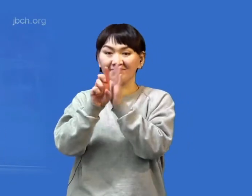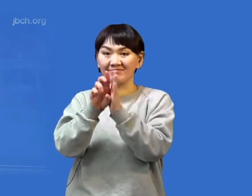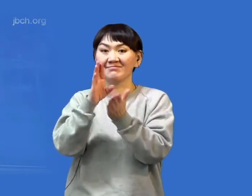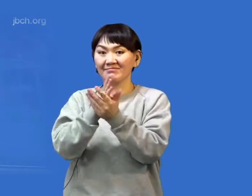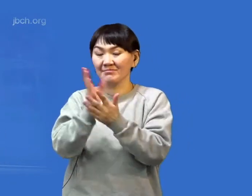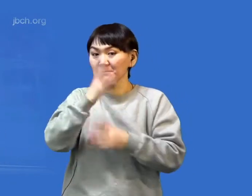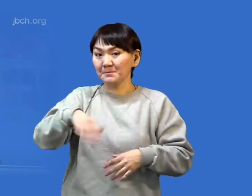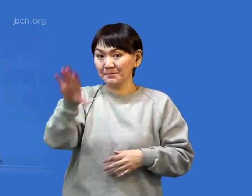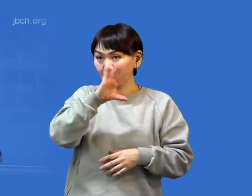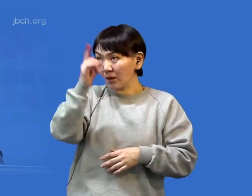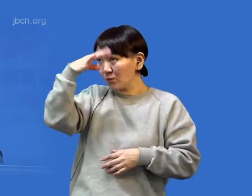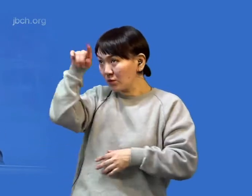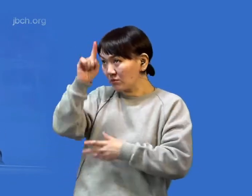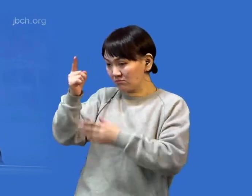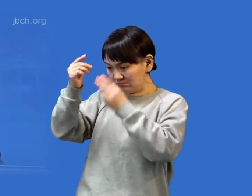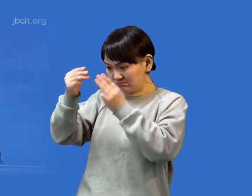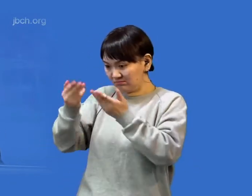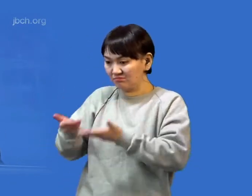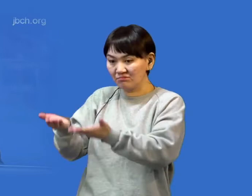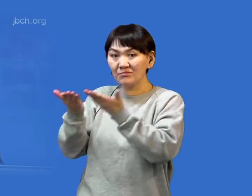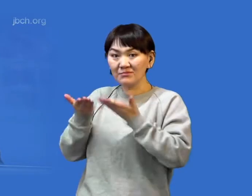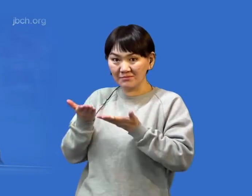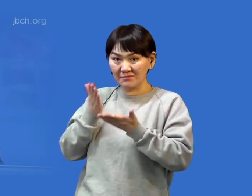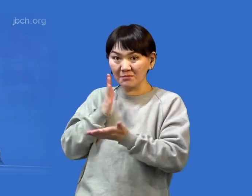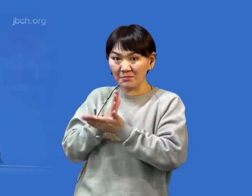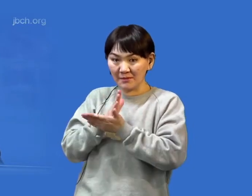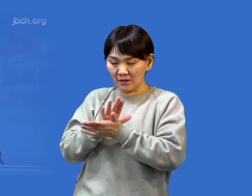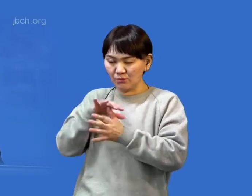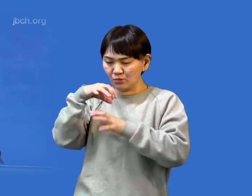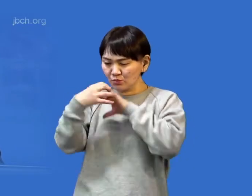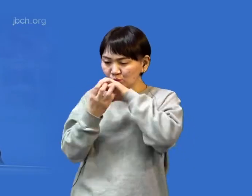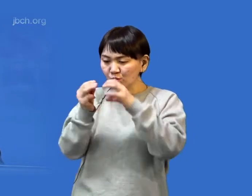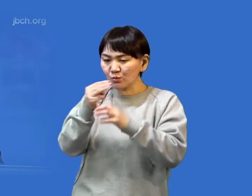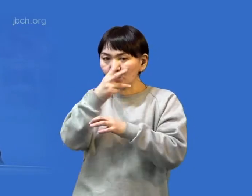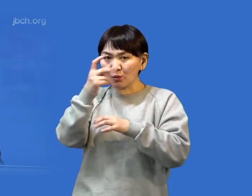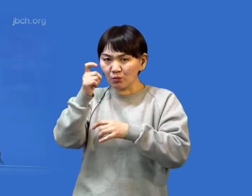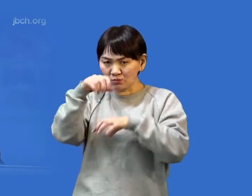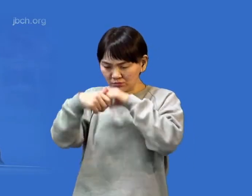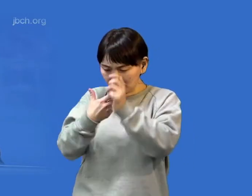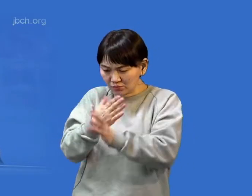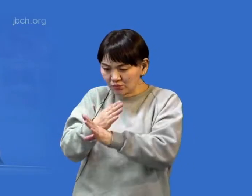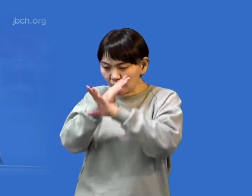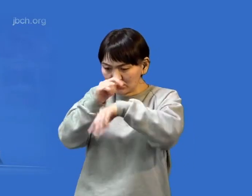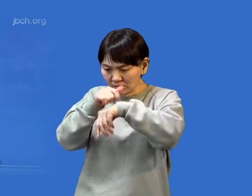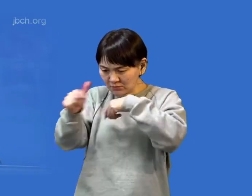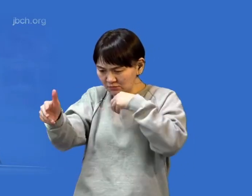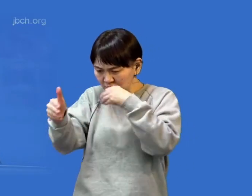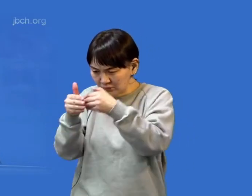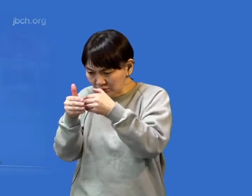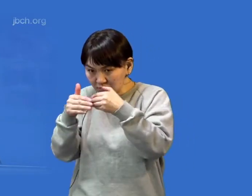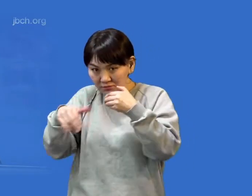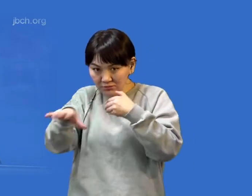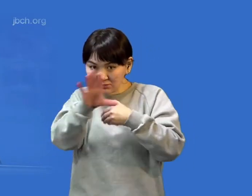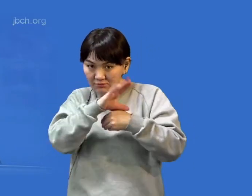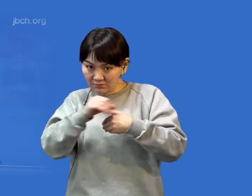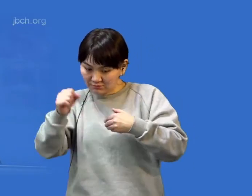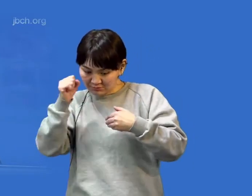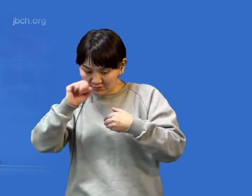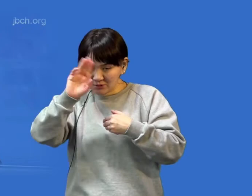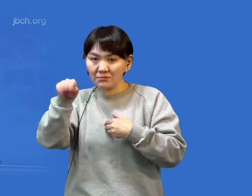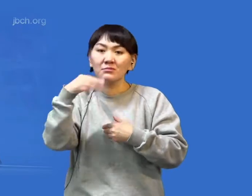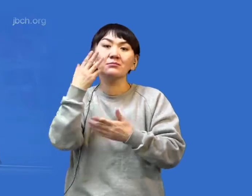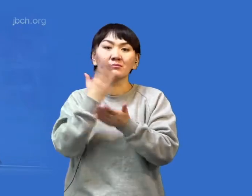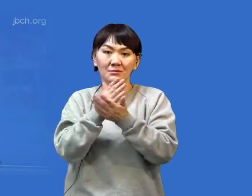бурхны тогтоосон түүхийн төгсгөлийн үед амьдарч байгаа гэдэг нь тодорхой байна. Бүх ертөнцид сайн